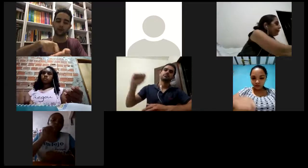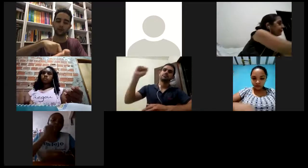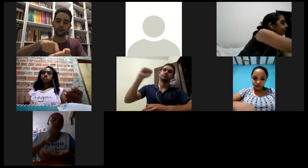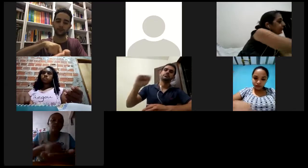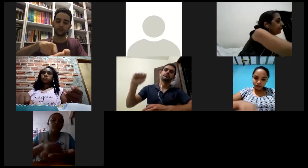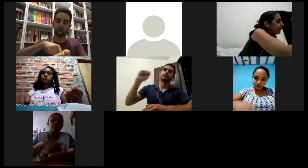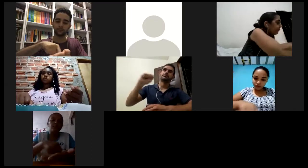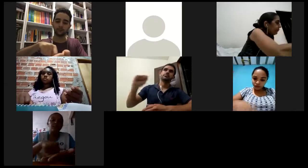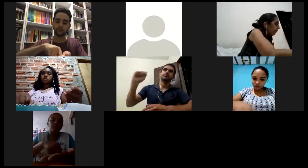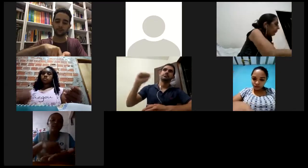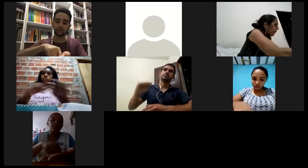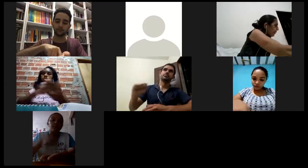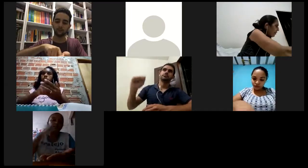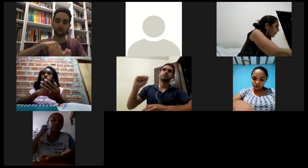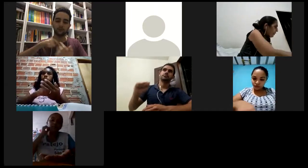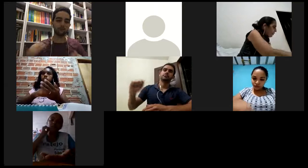borracha.